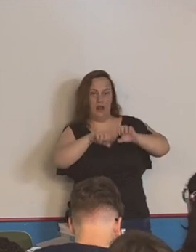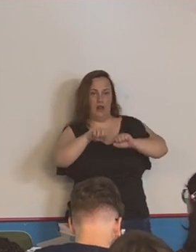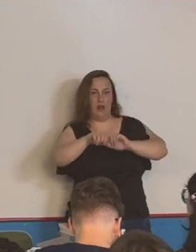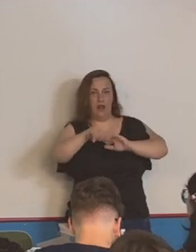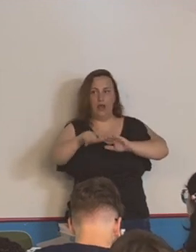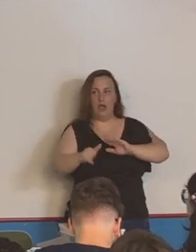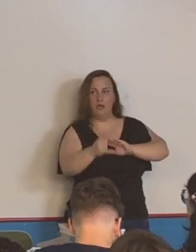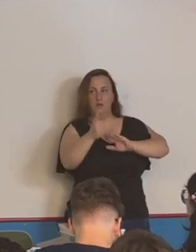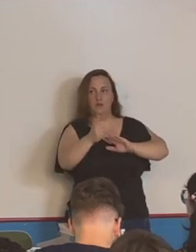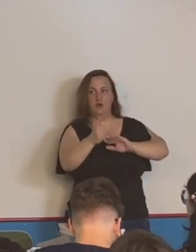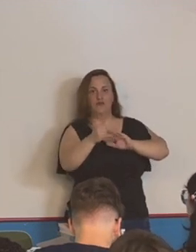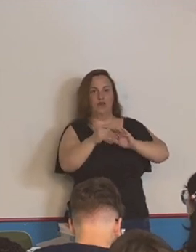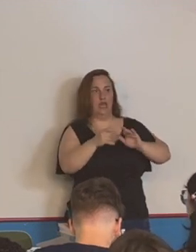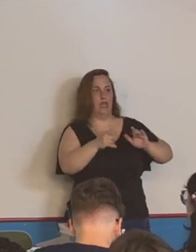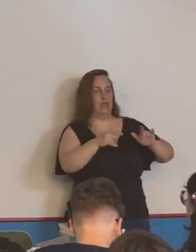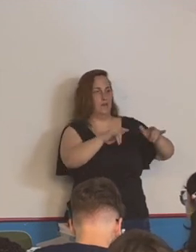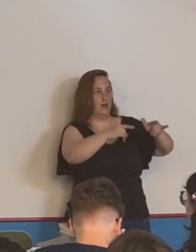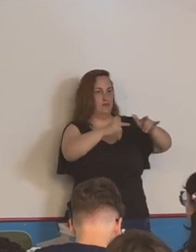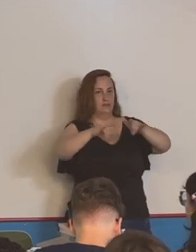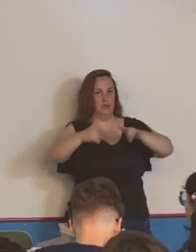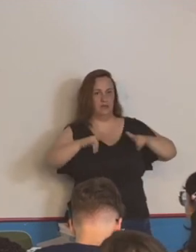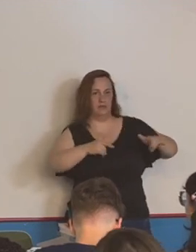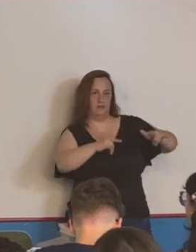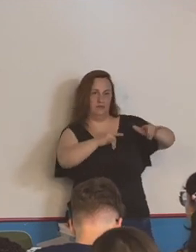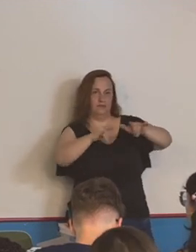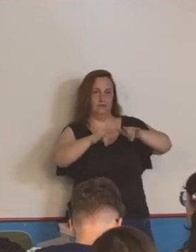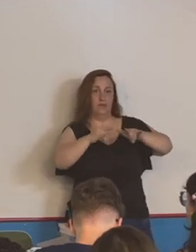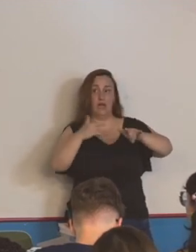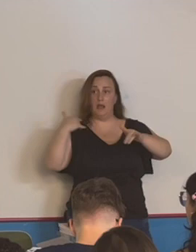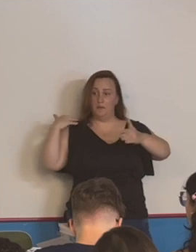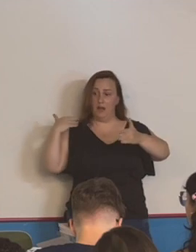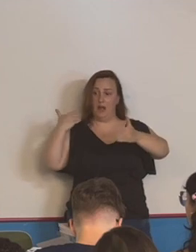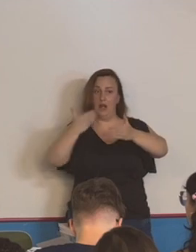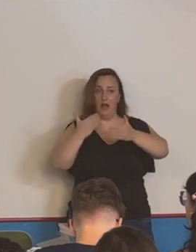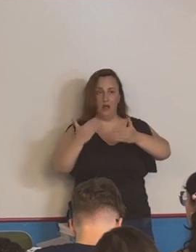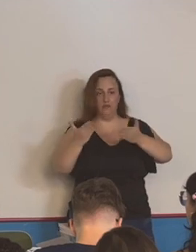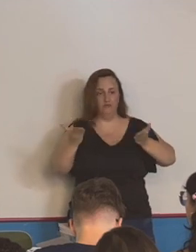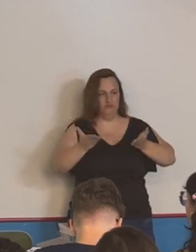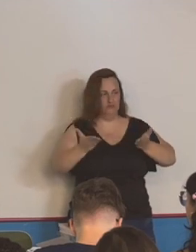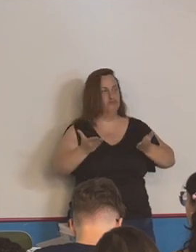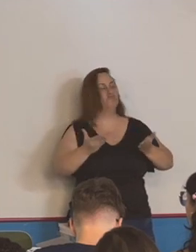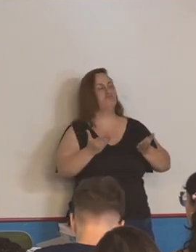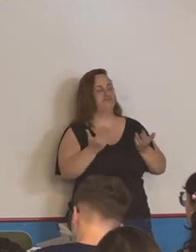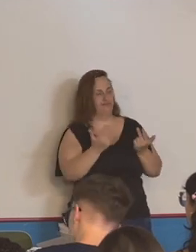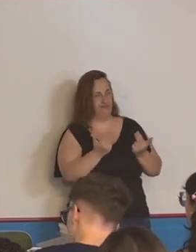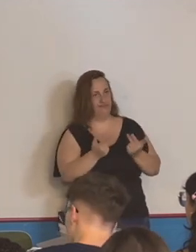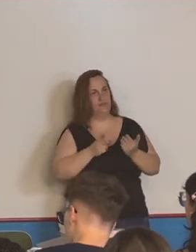cobiça para dominar áreas, né? Então, desde o passado colonial até agora, né?